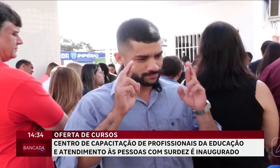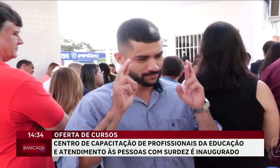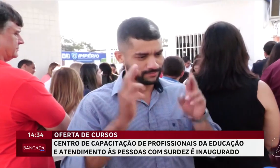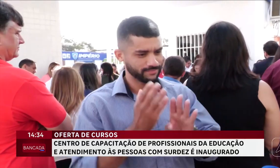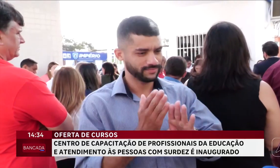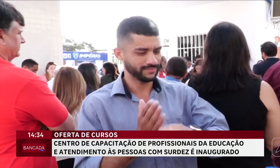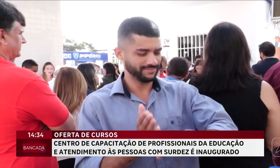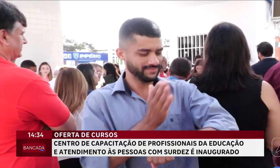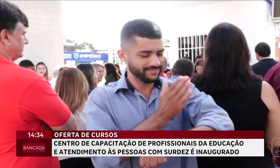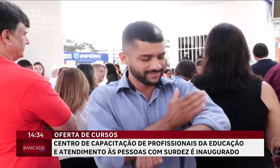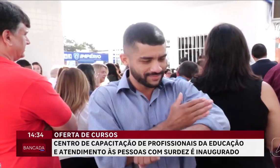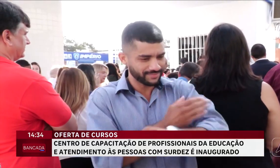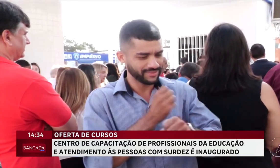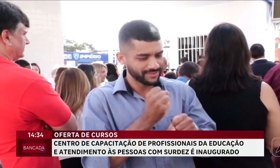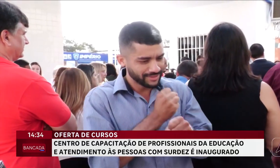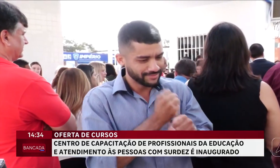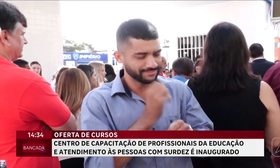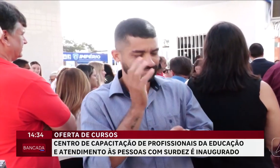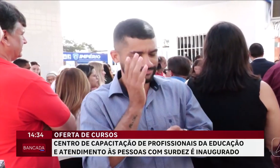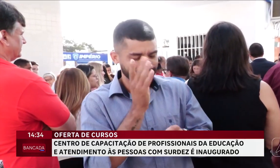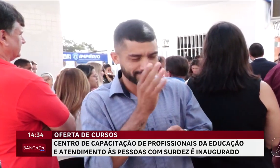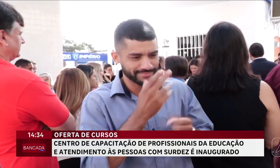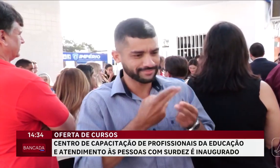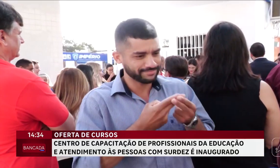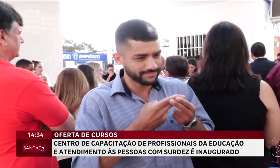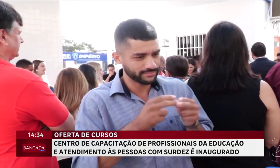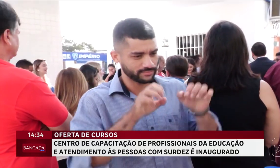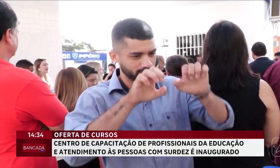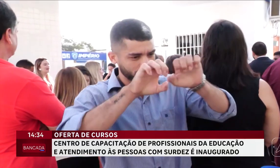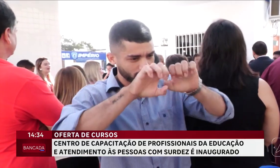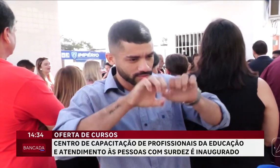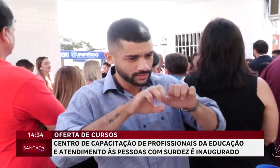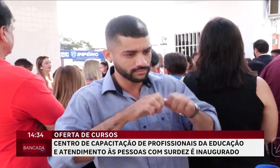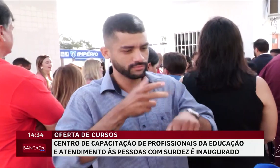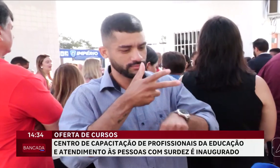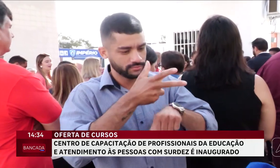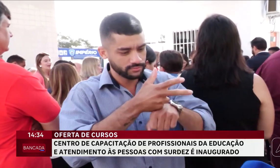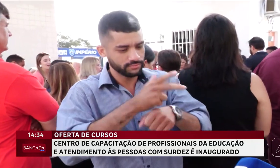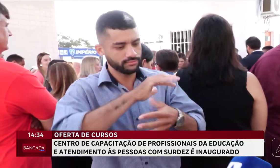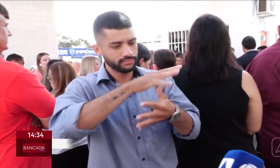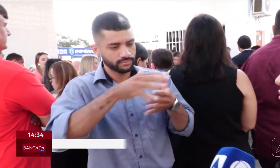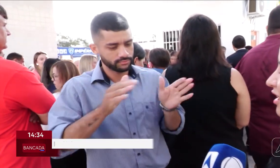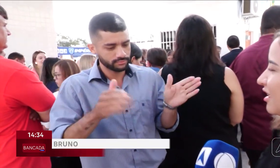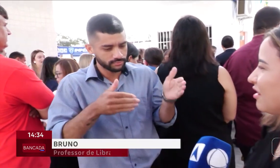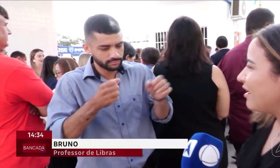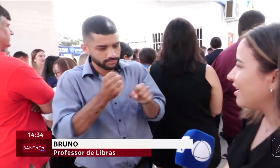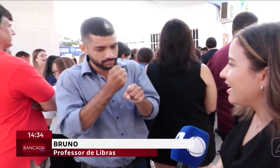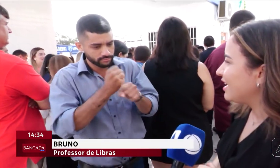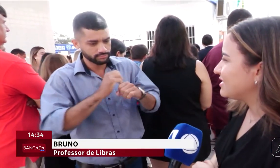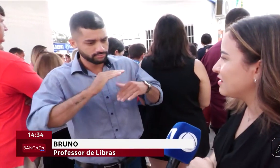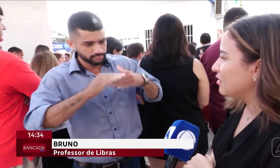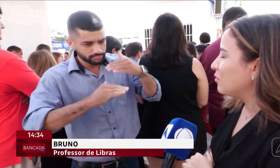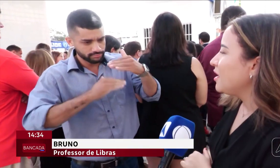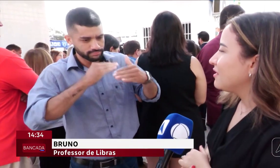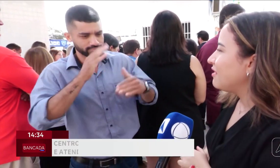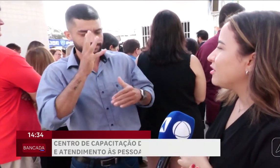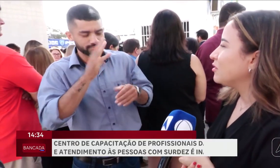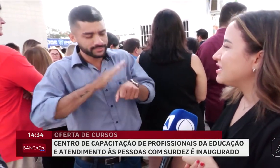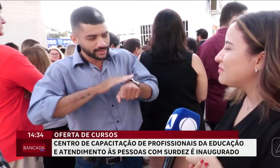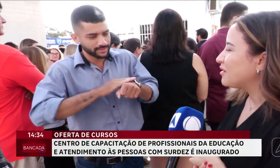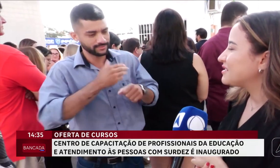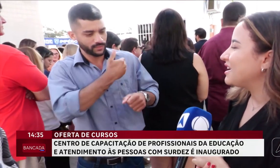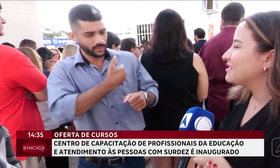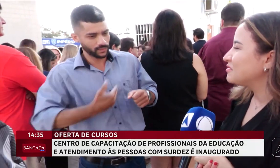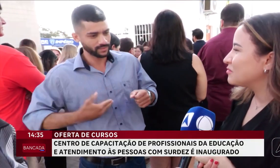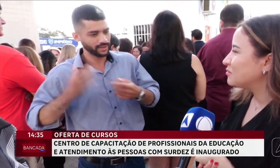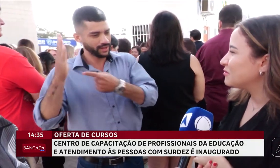Eu me sinto muito feliz e esperançoso, porque eu me recordo de quando a estrutura ainda não era essa, então teve todo